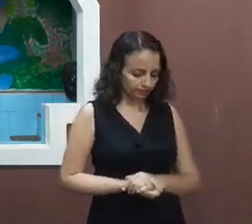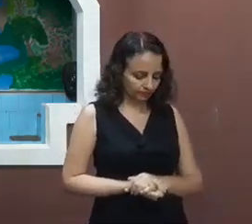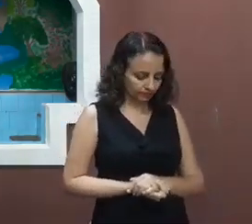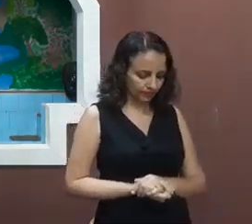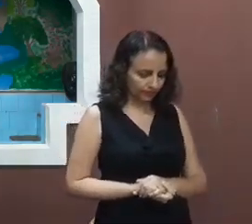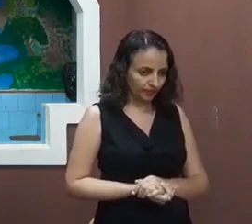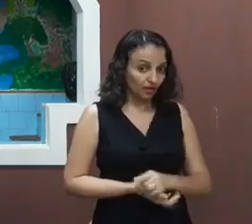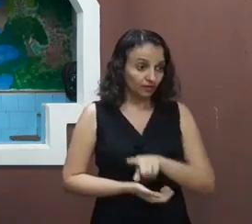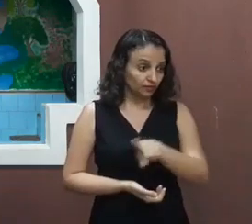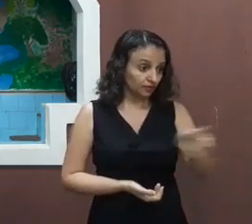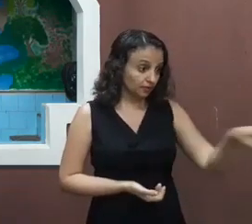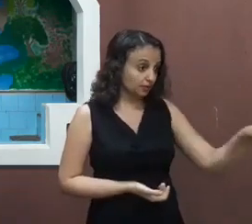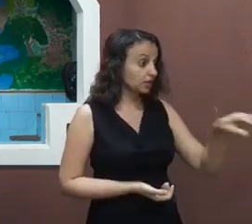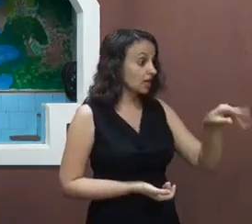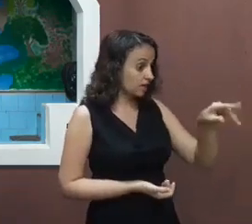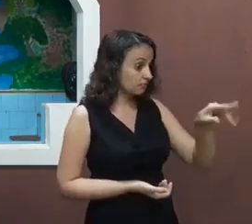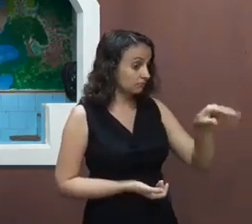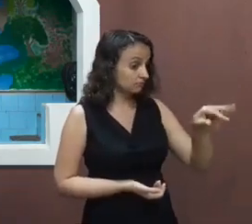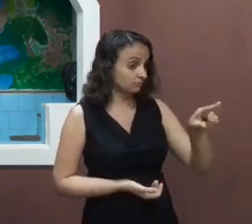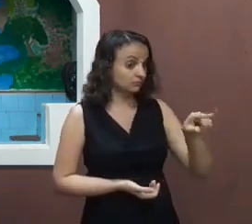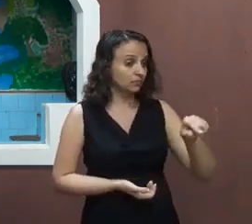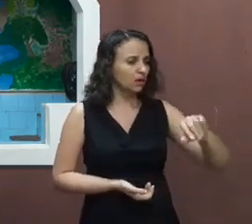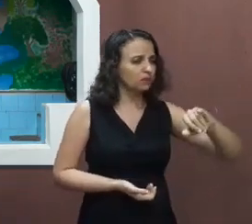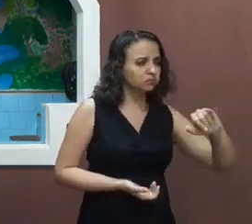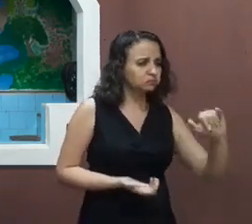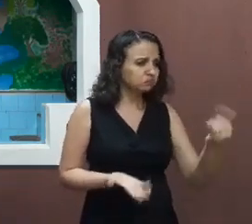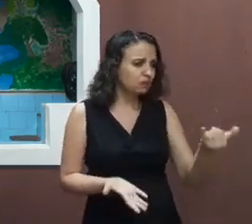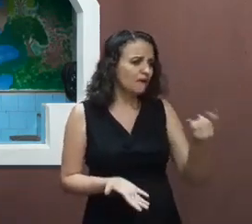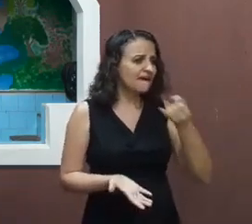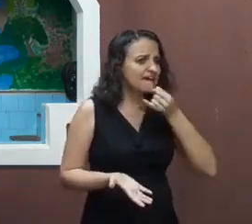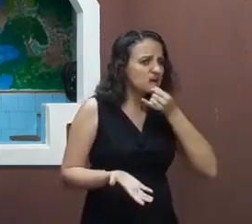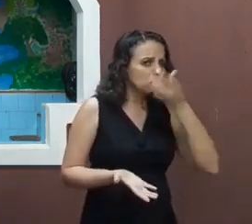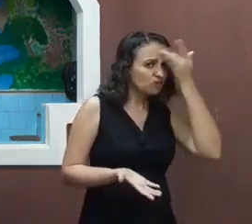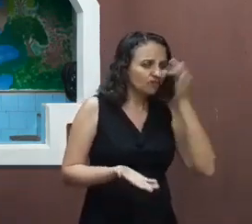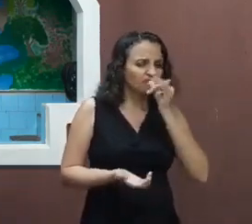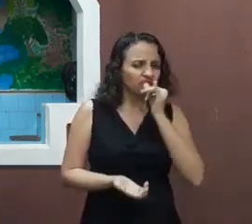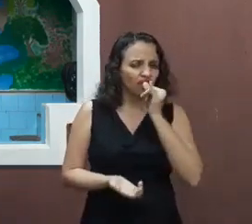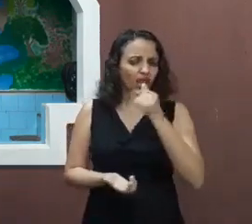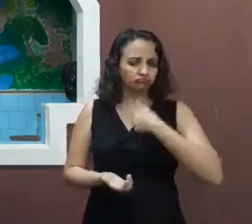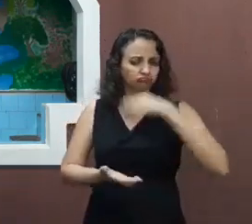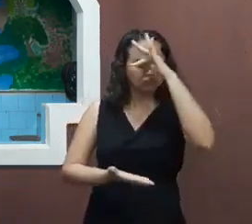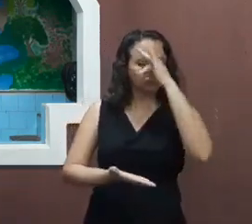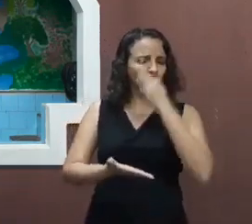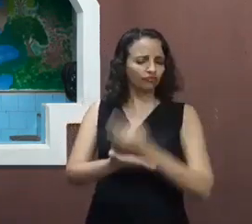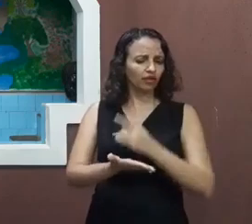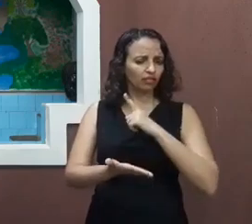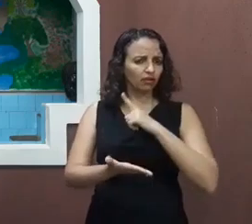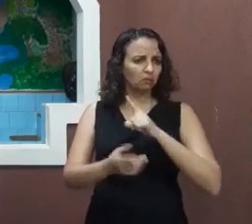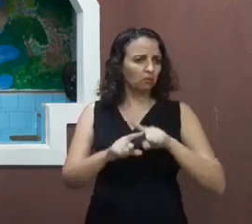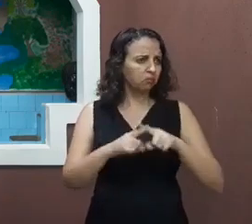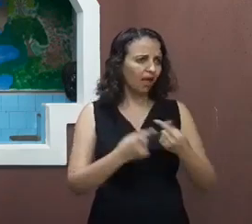Meus irmãos, que aproveita se alguém disser que tem fé e não tiver obras?